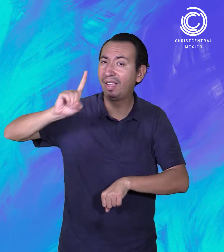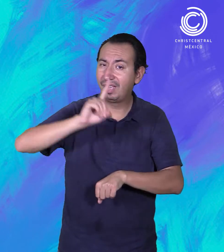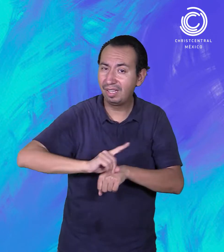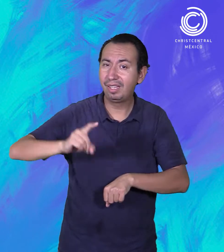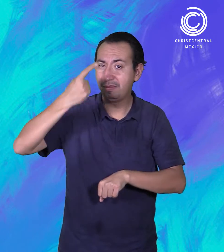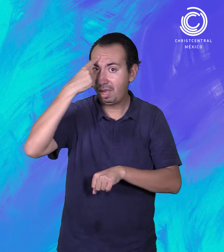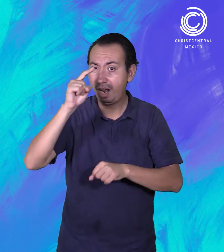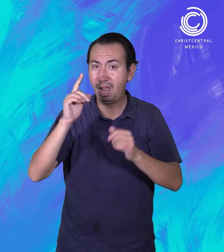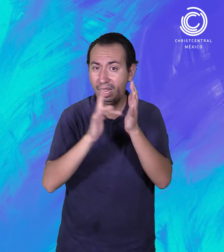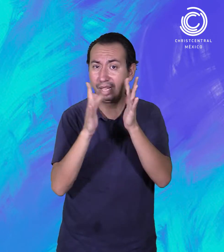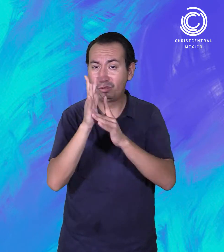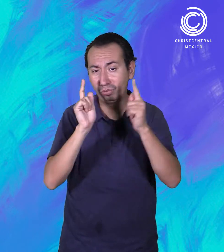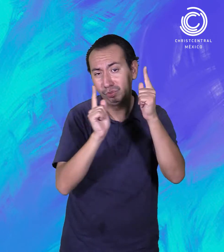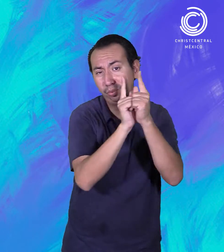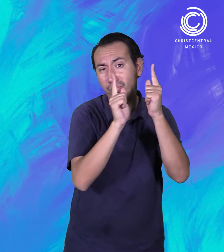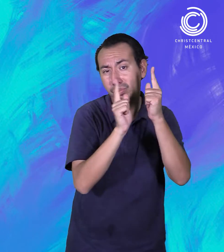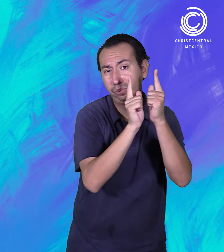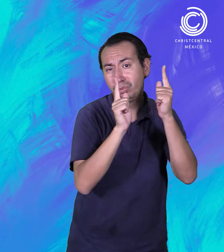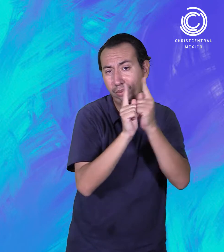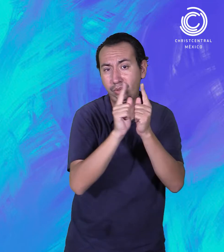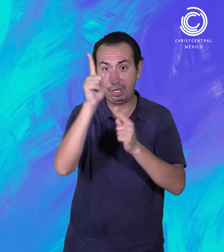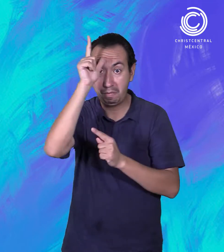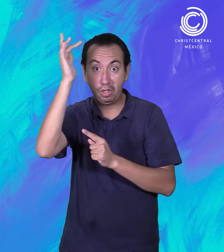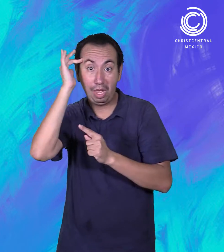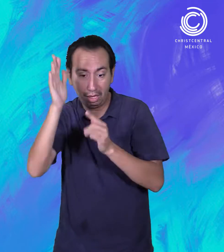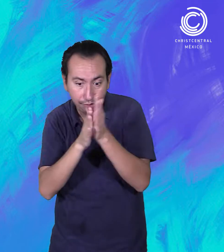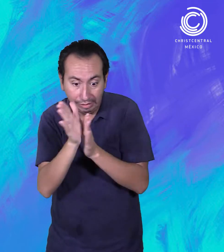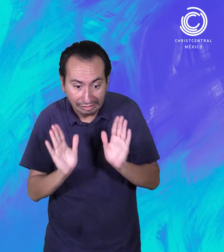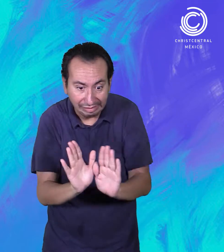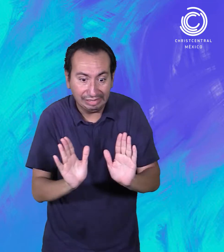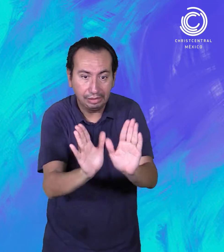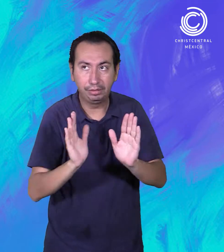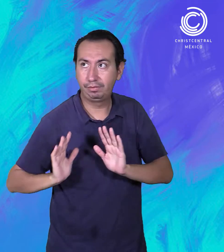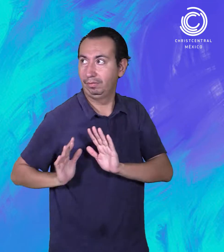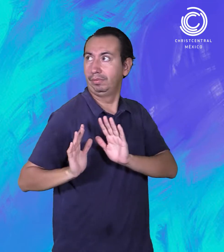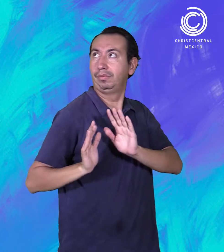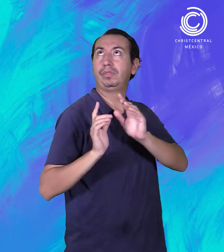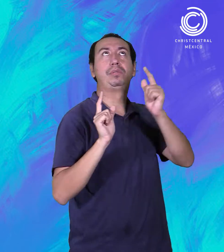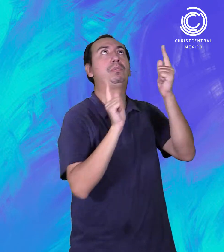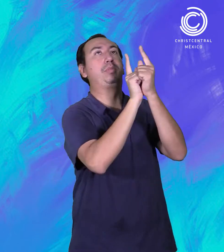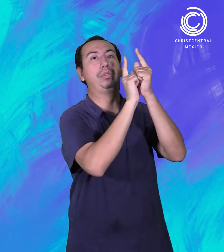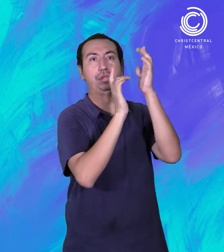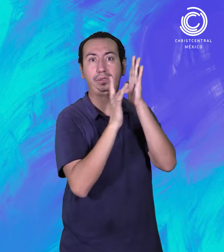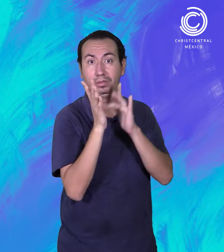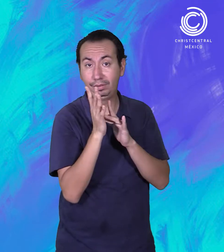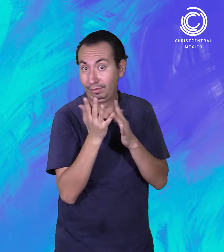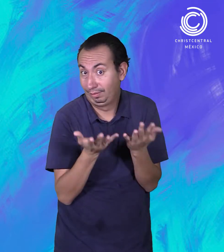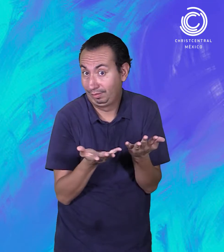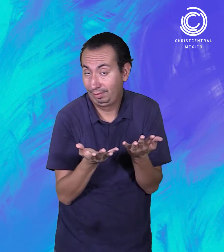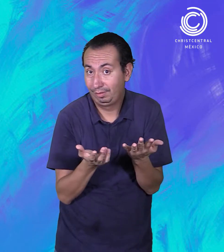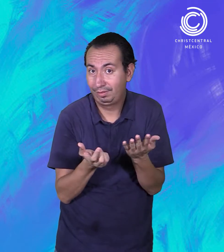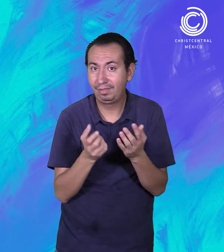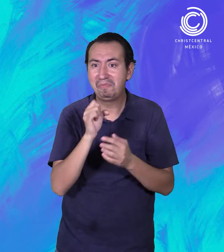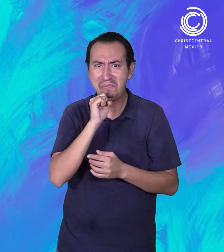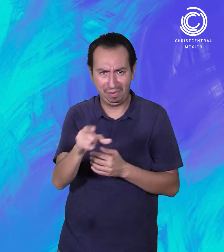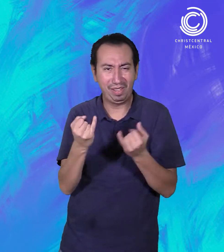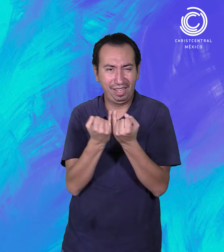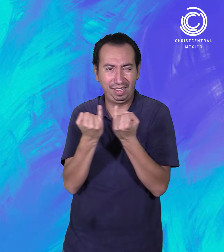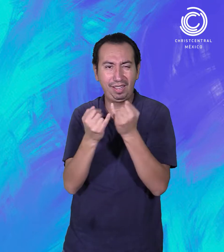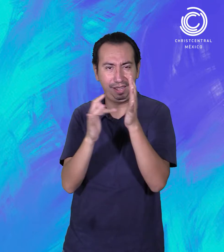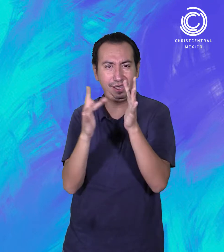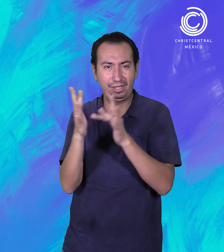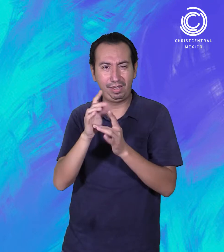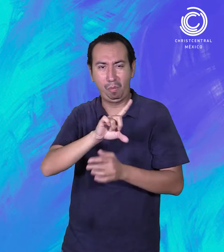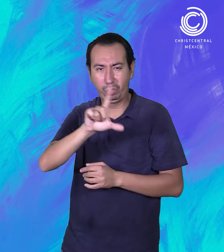acercarnos a Él. Entonces, el Espíritu Santo es el que hace esa labor. Luego dice también Jesús,